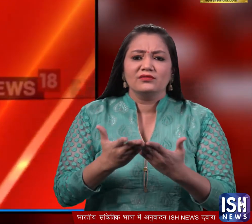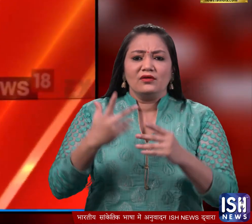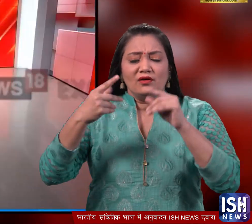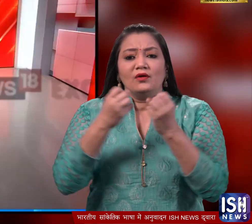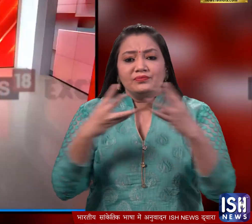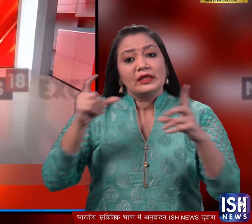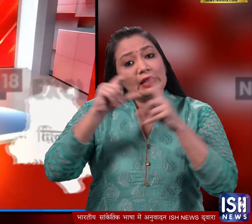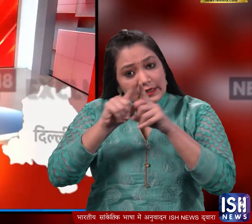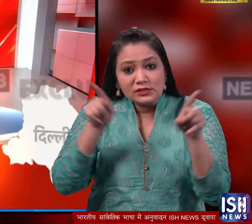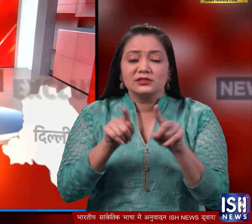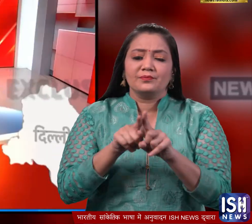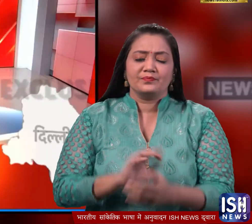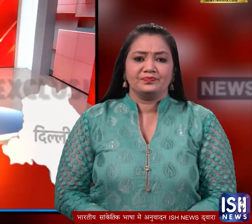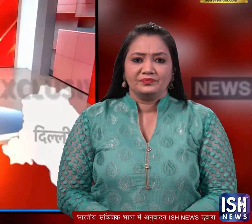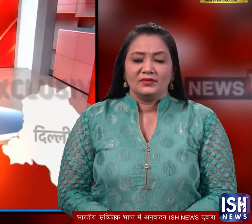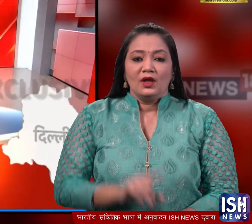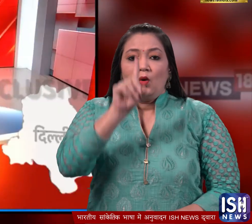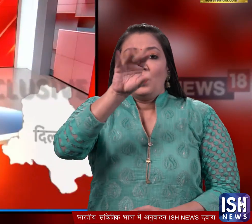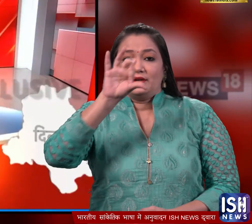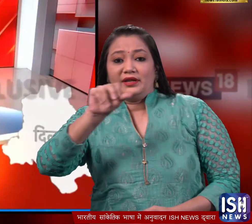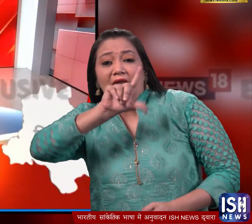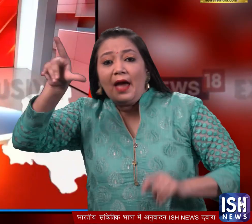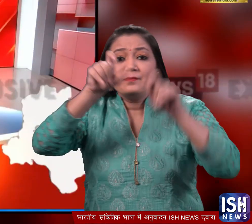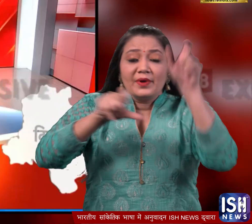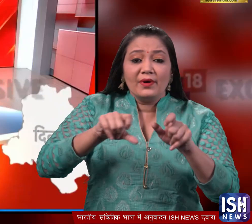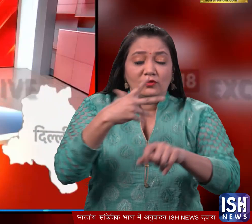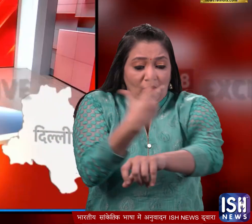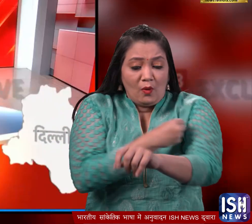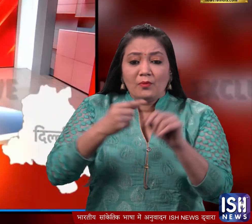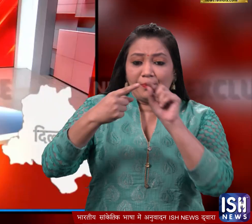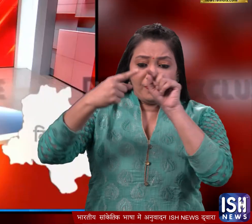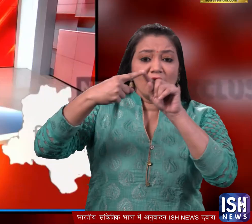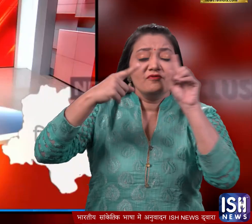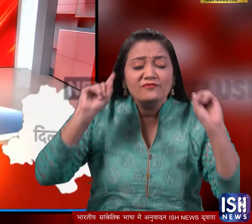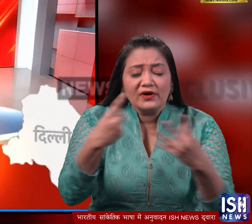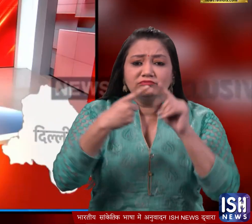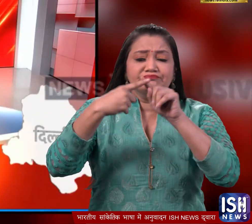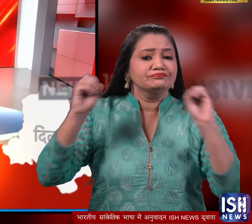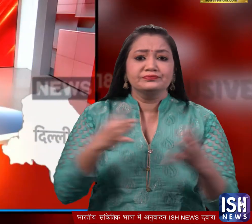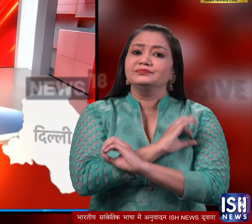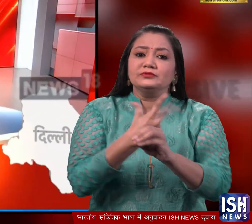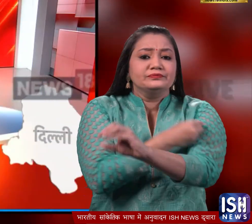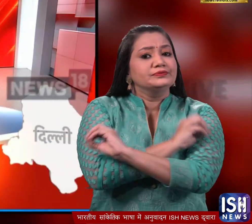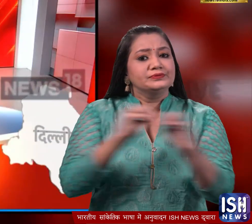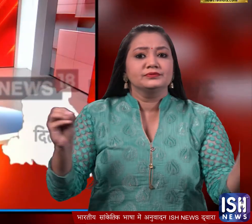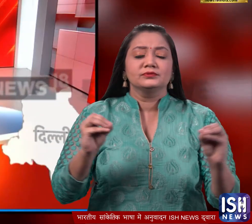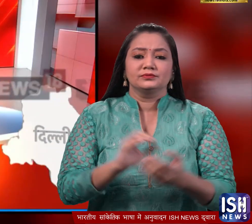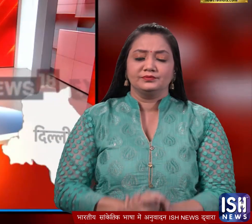डोज नहीं लगी, उनमें दिल्ली भी शामिल है, जहां करीब 19 लाख लोग ऐसे हैं जिन्हें अब तक कोरोना के टीके की एक भी डोज नहीं